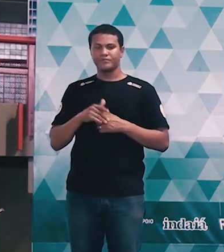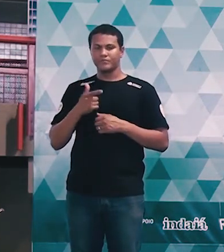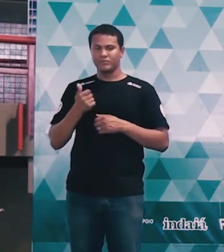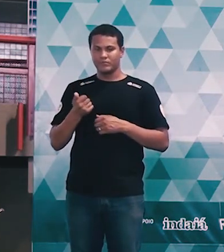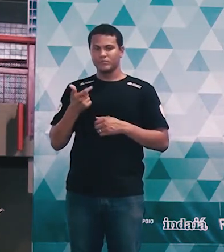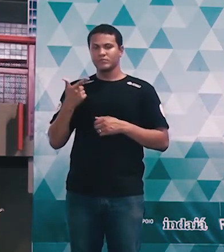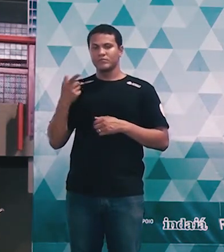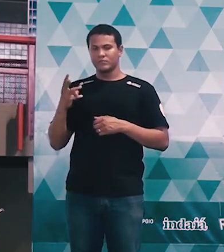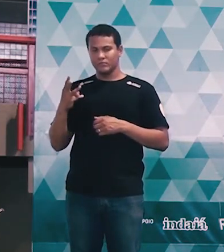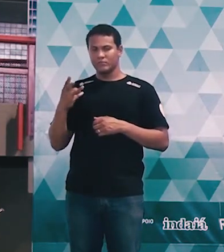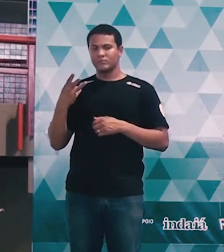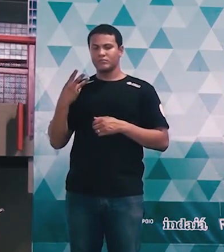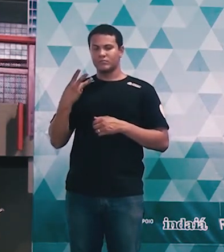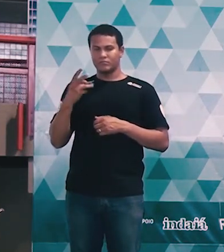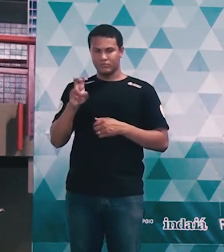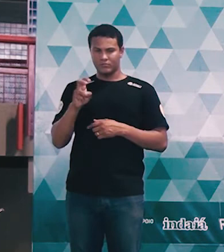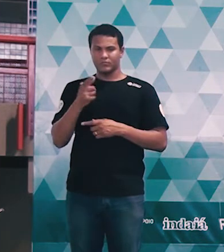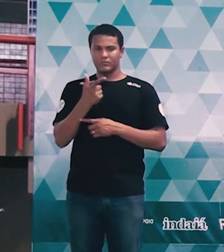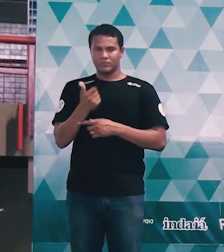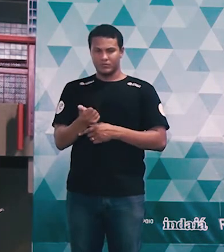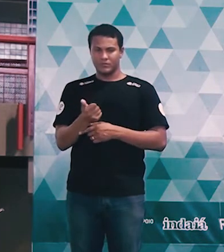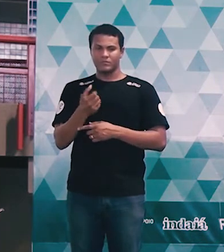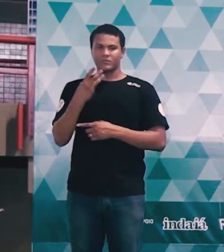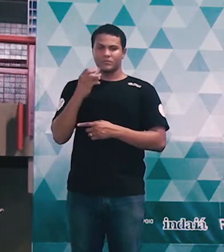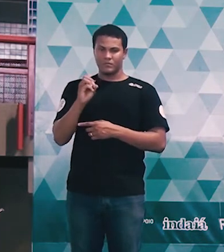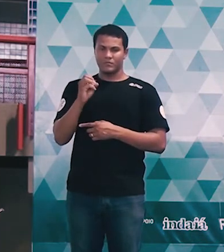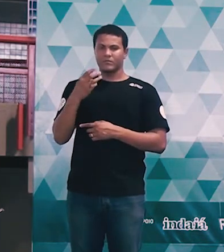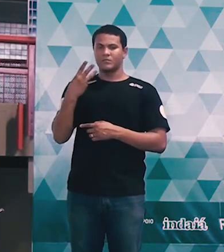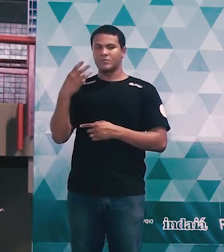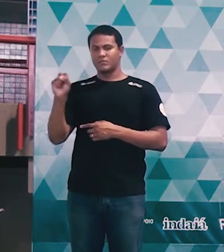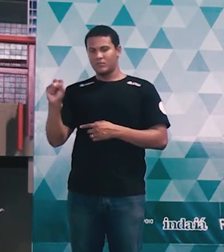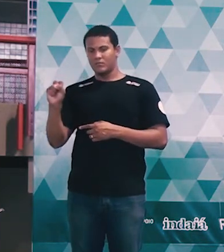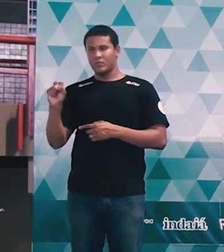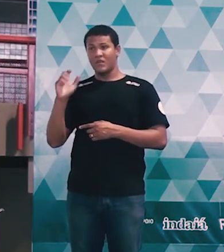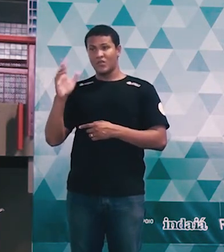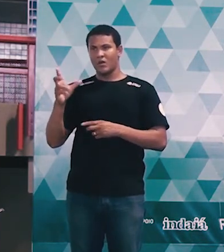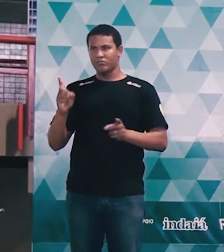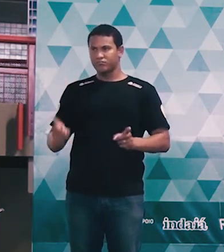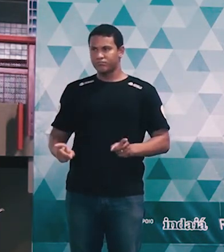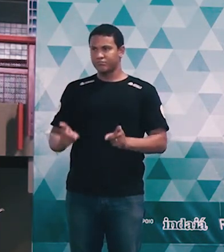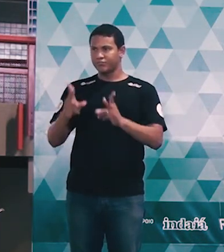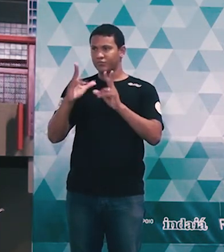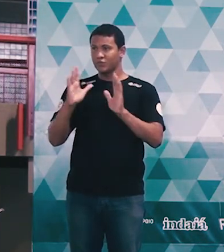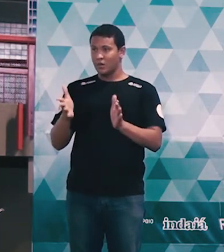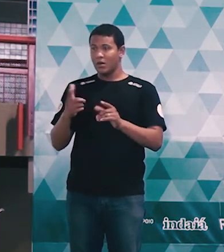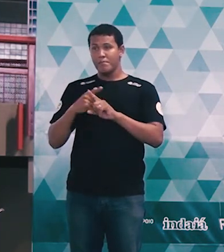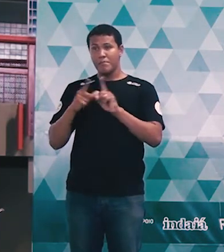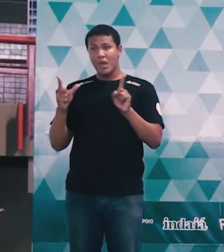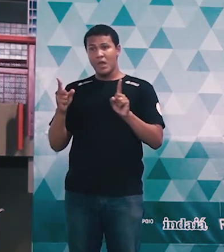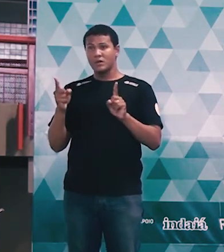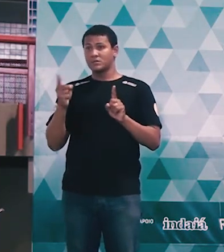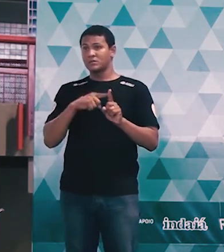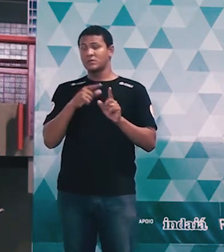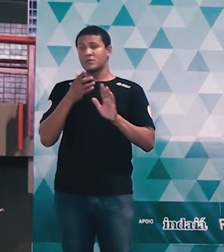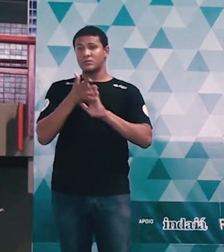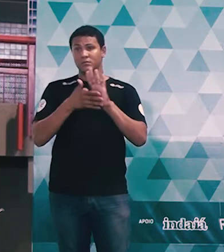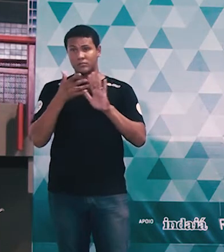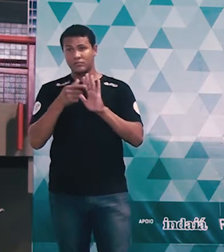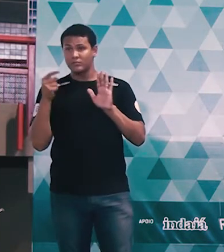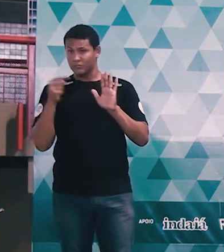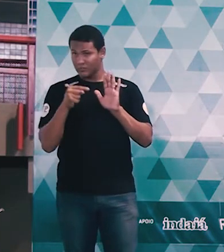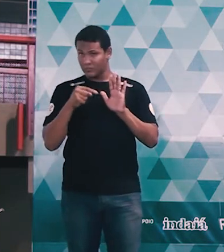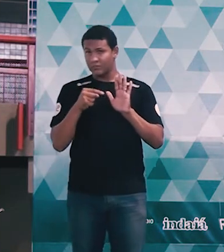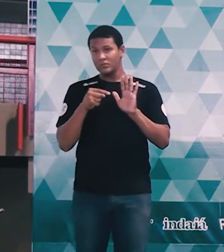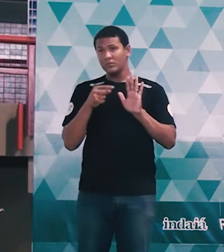35, 21, 30 e 38. Isso é o que já foi vendido. O que é que o enunciado disse? Que o gerente, para permanecer